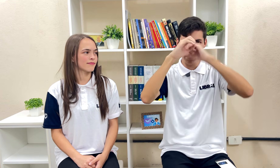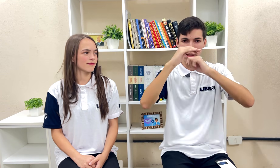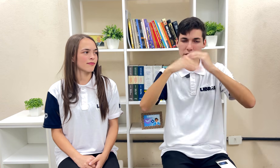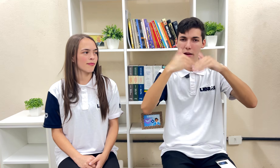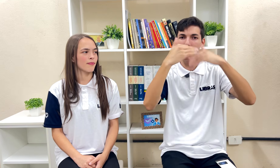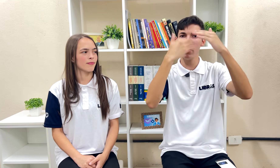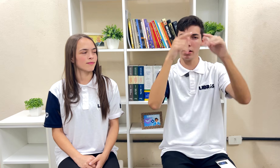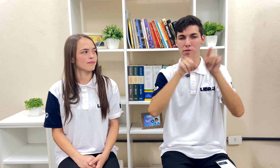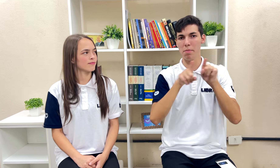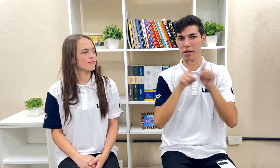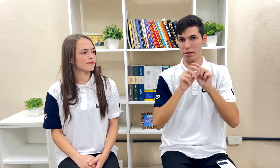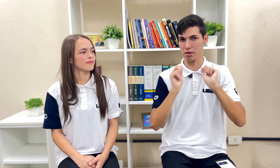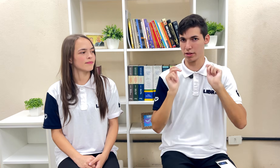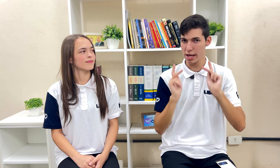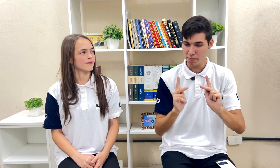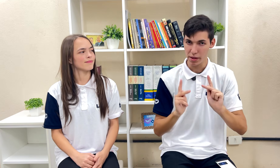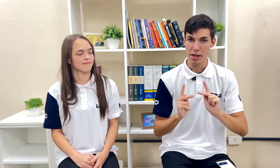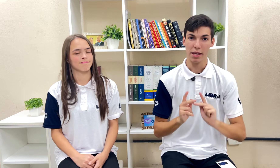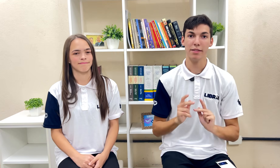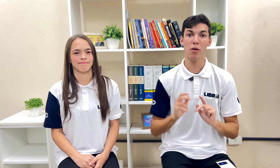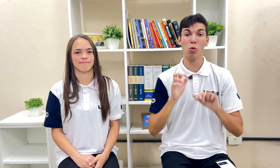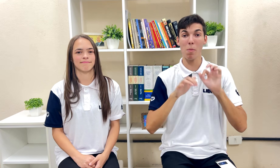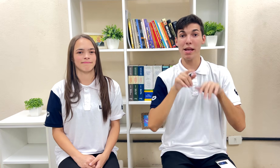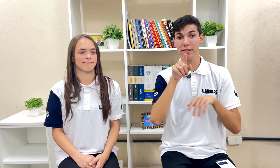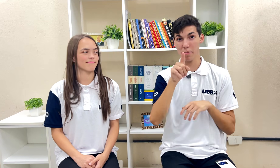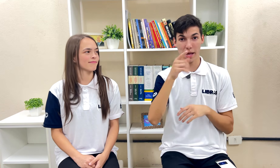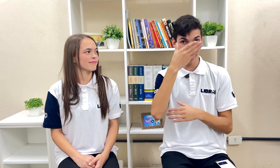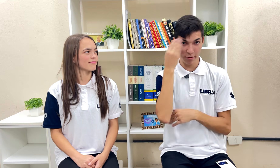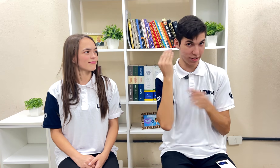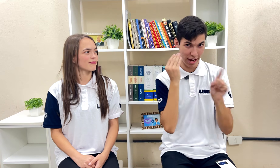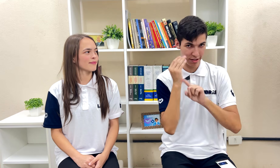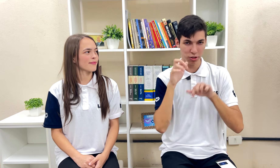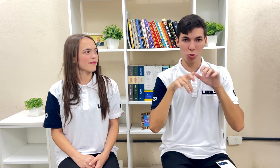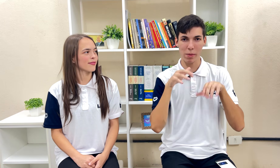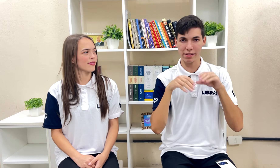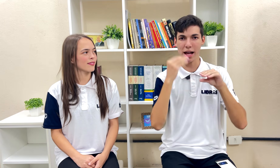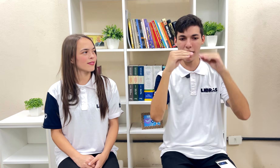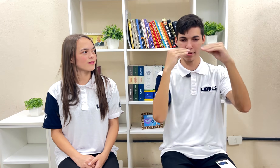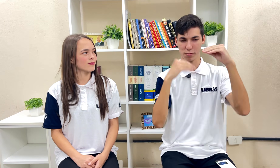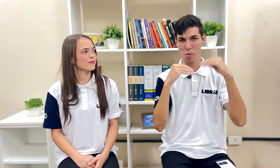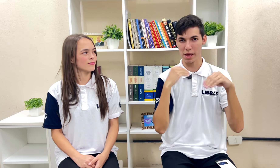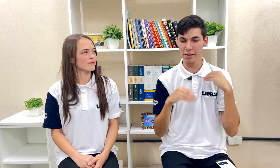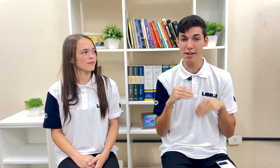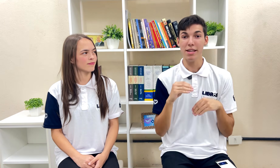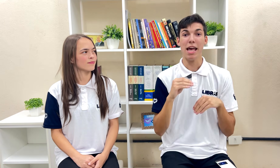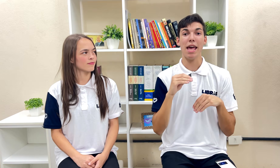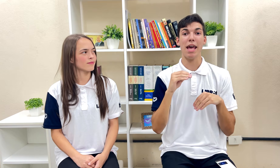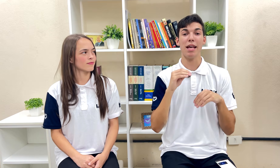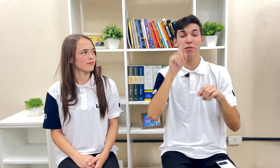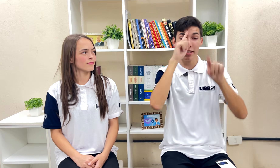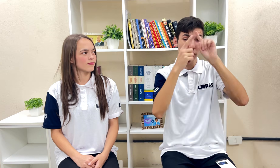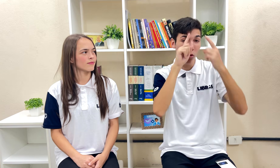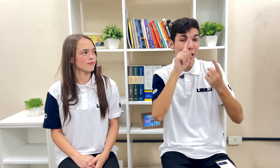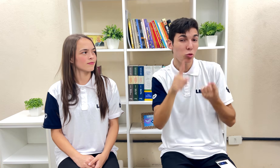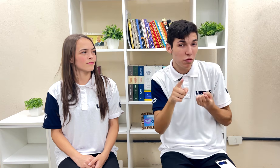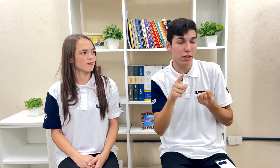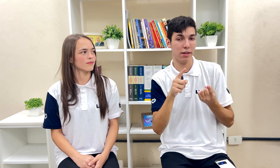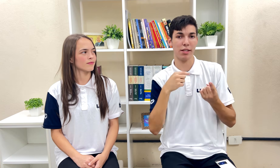aprendendo e vai melhorando também, ok? Então comenta também, não esquece de comentar, comenta. Se você tem alguma dúvida, que a gente